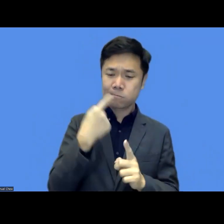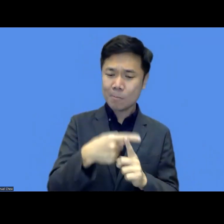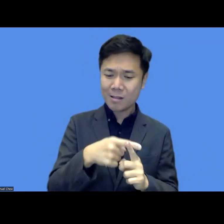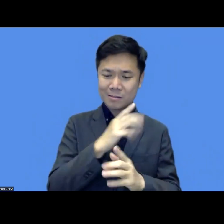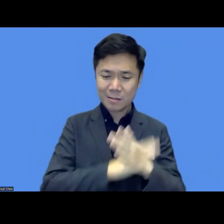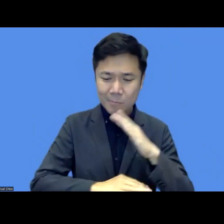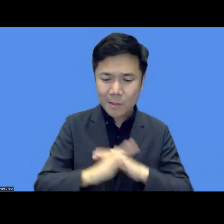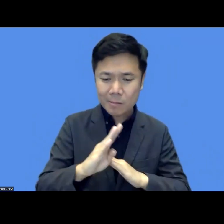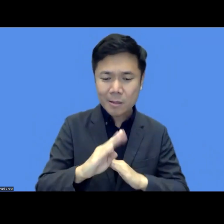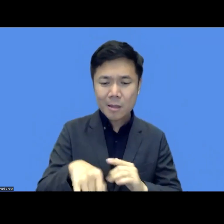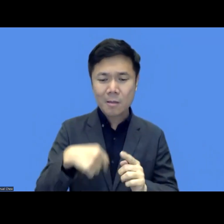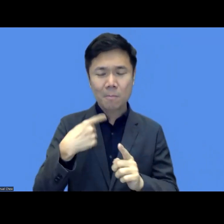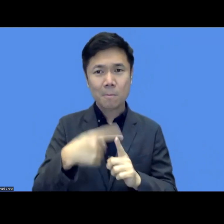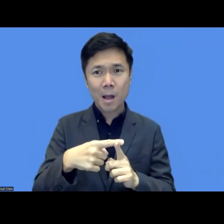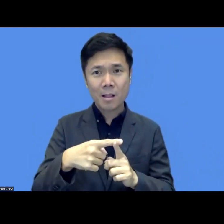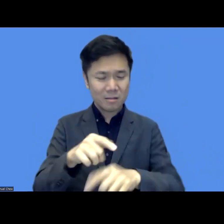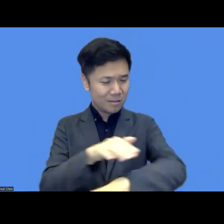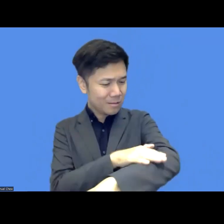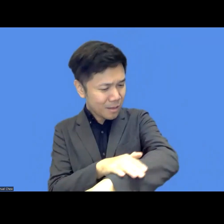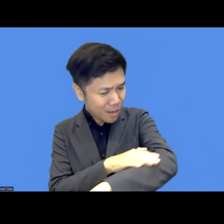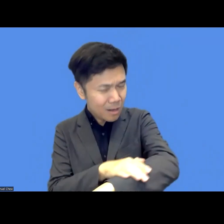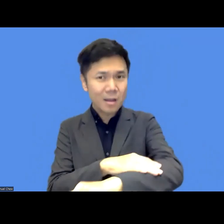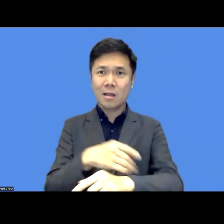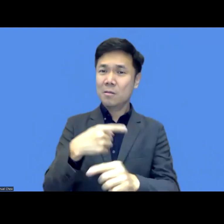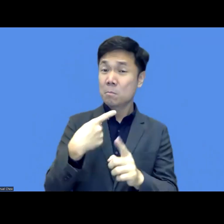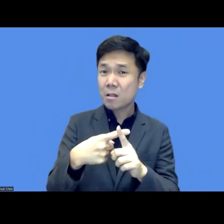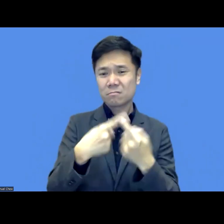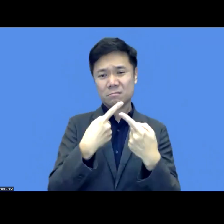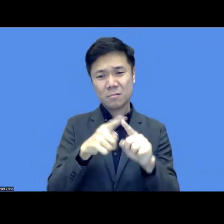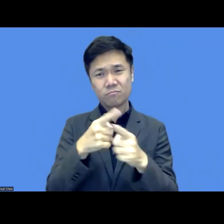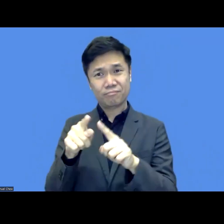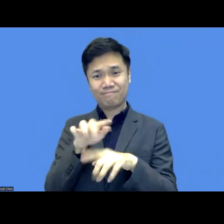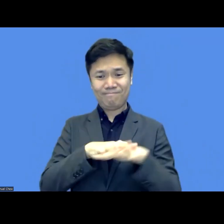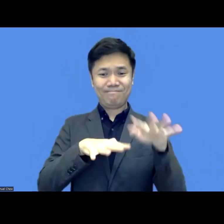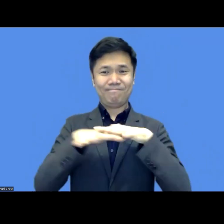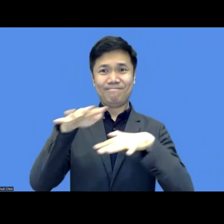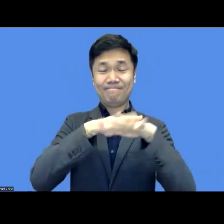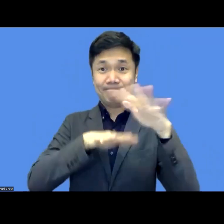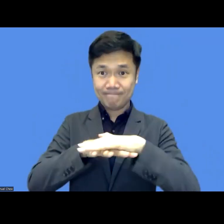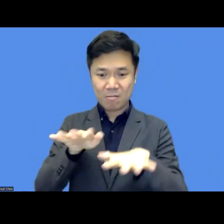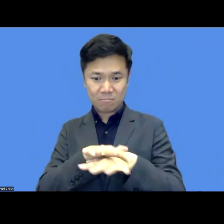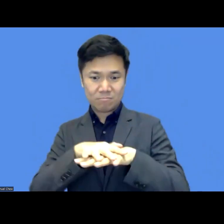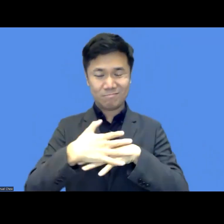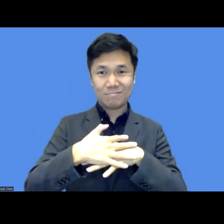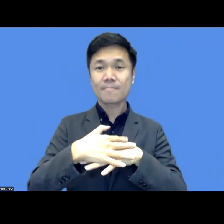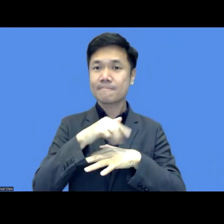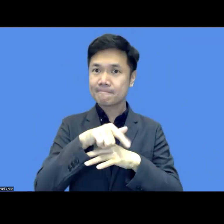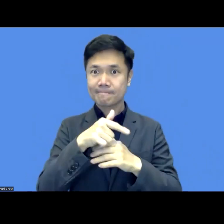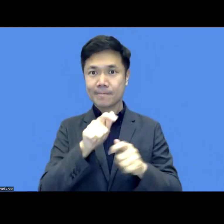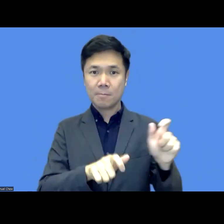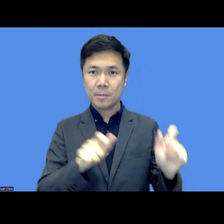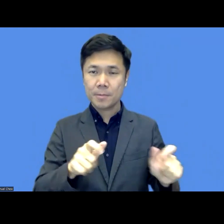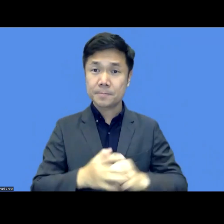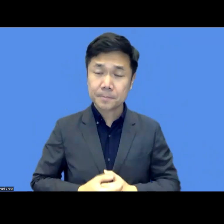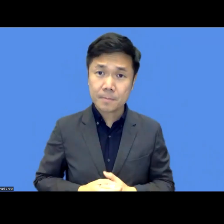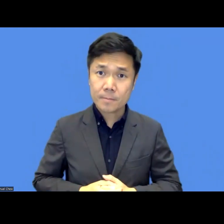being ethnic backgrounds and disability. The collaboration